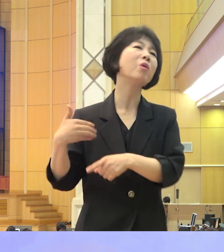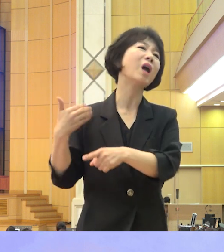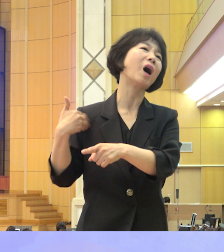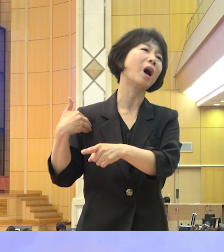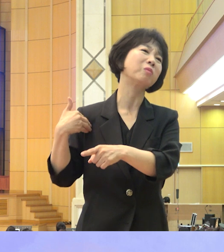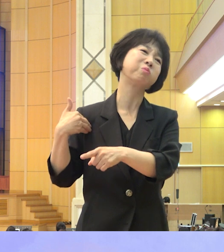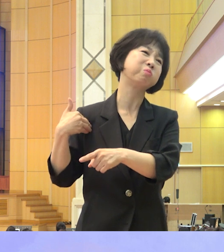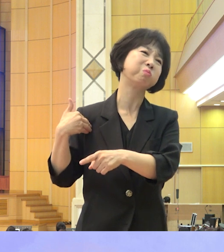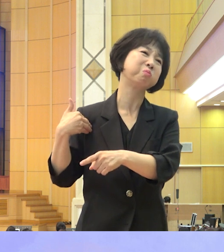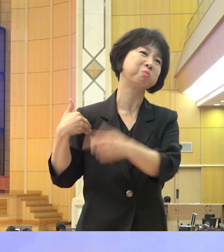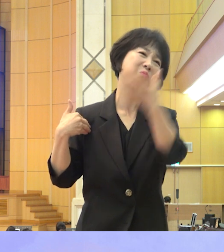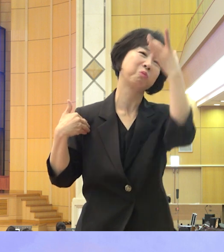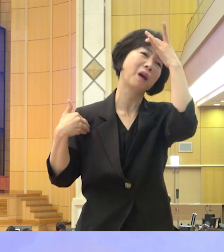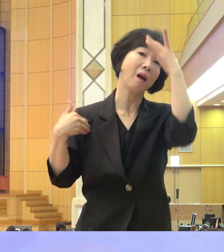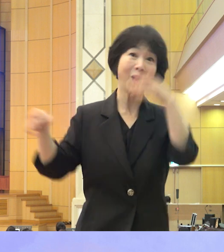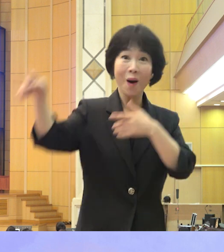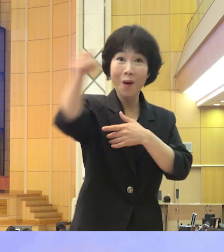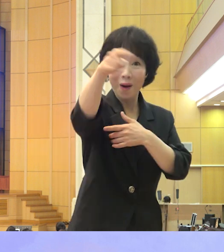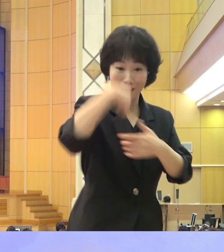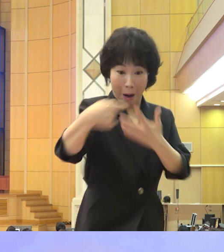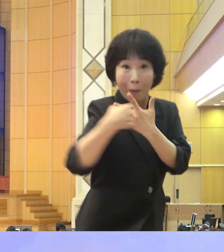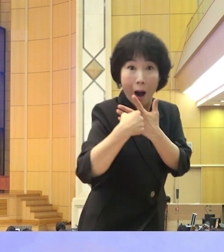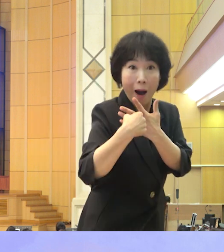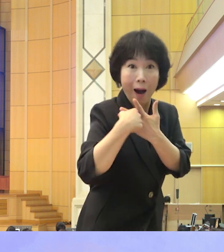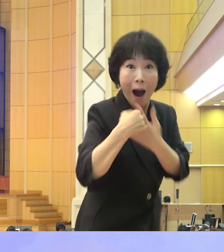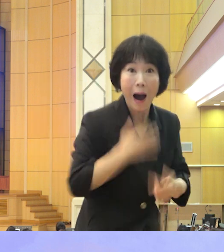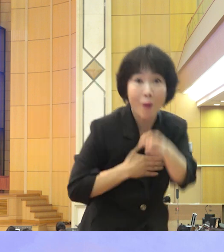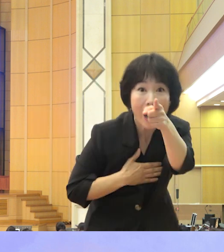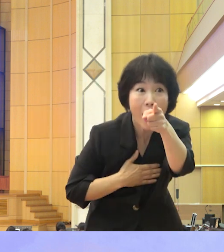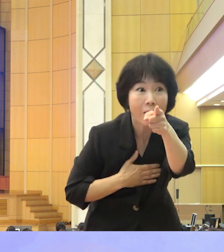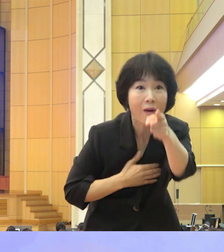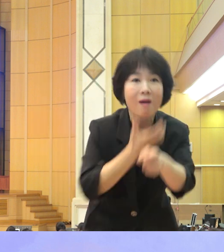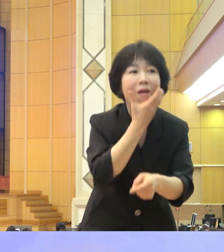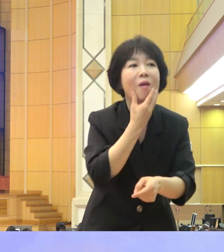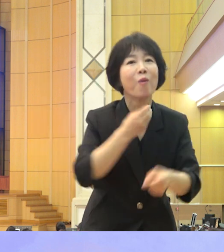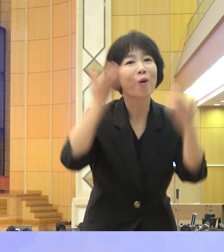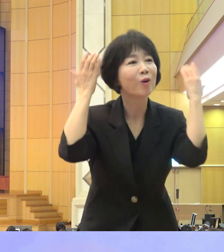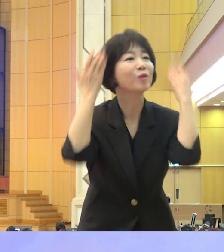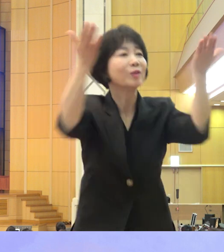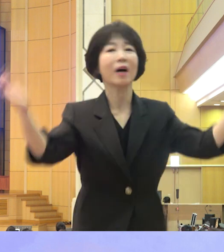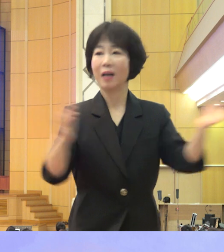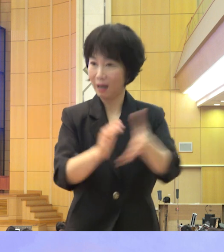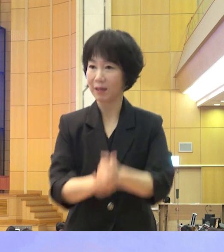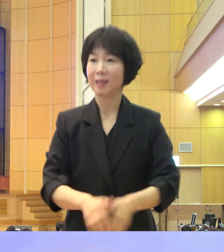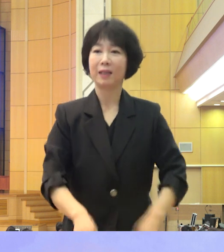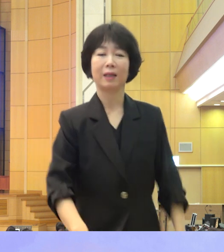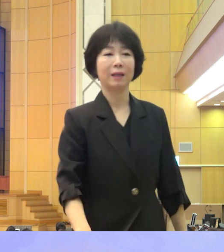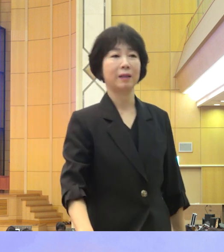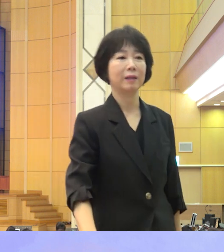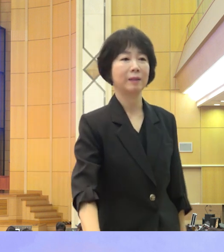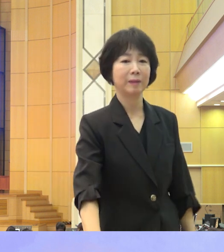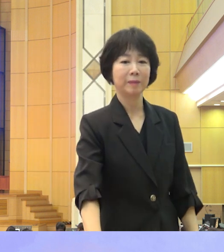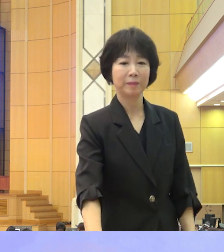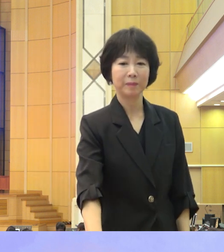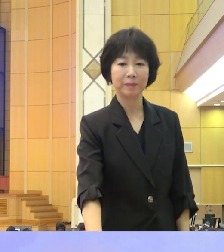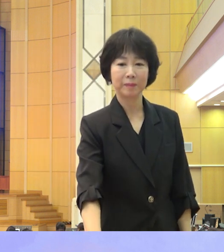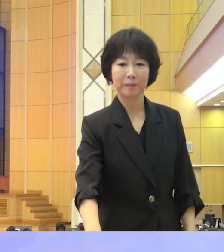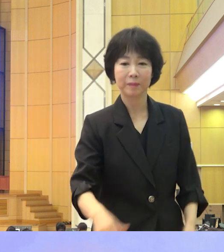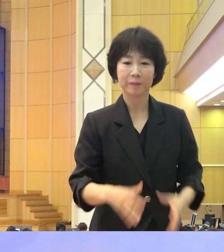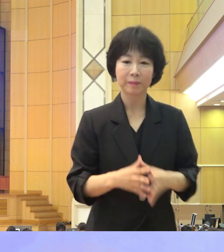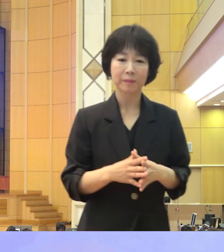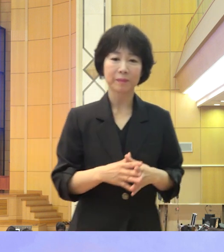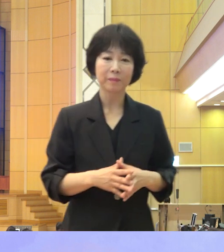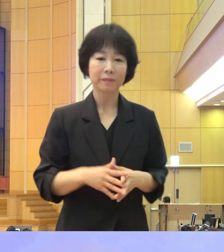주님이 누군지를 알고 이렇게 시인하고 믿는 자가 복이 있다라고 예수님은 말씀하신